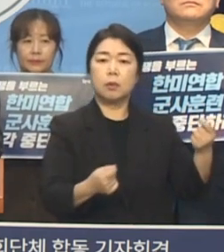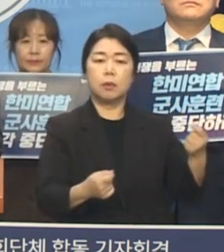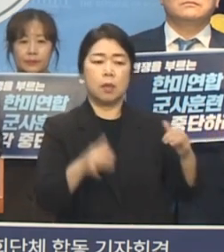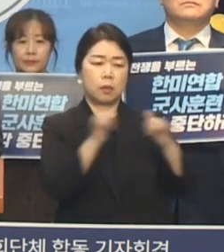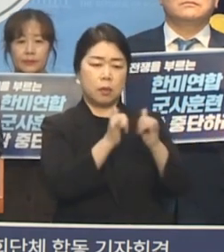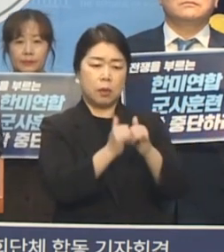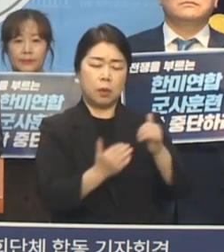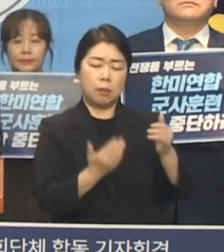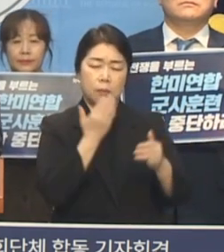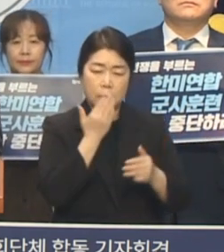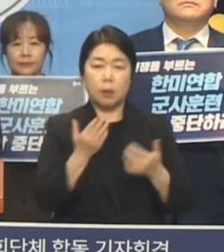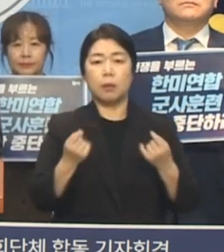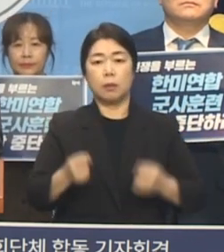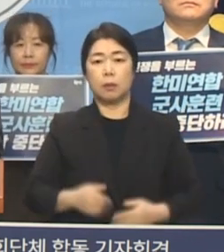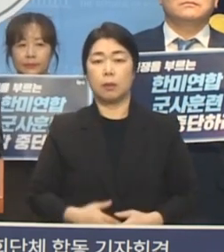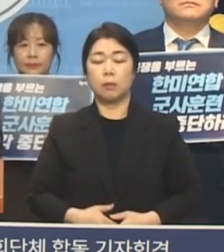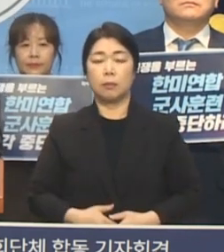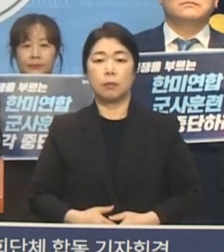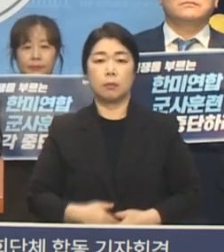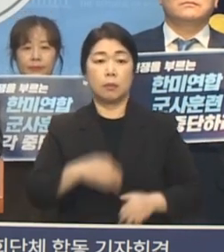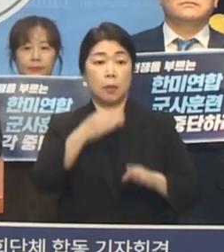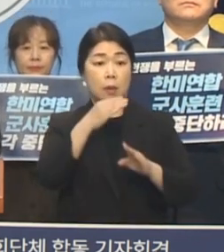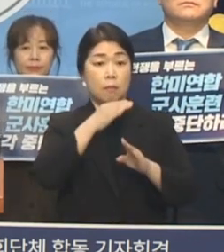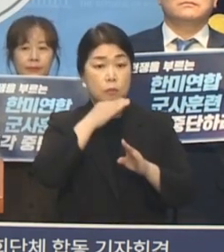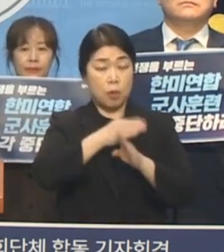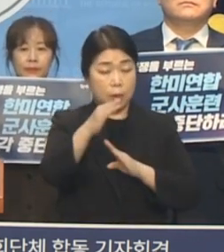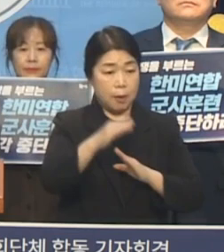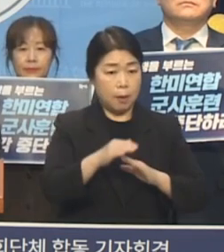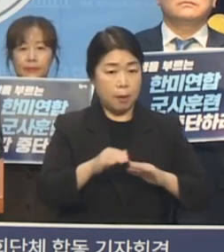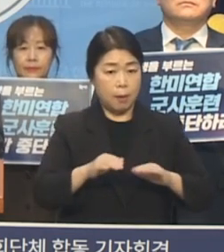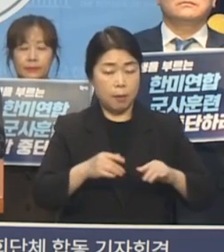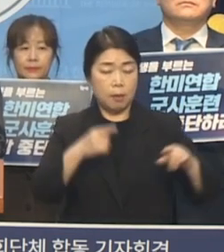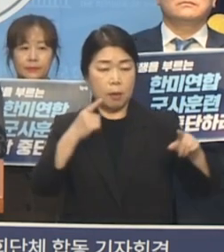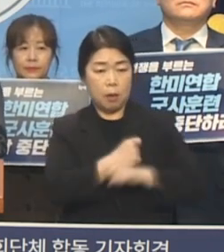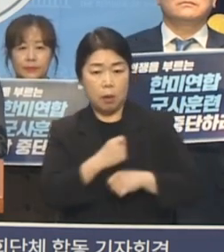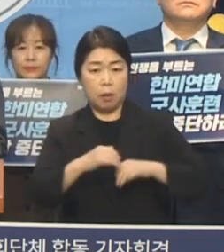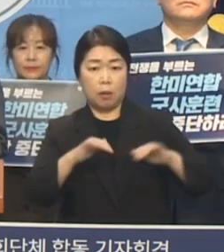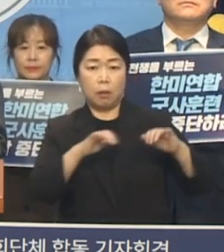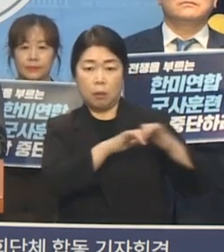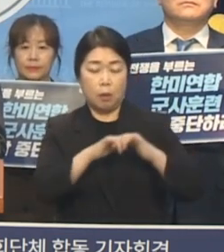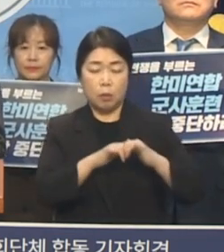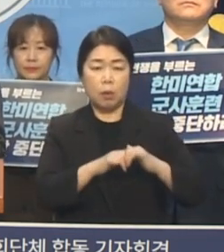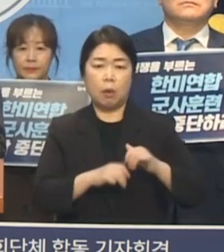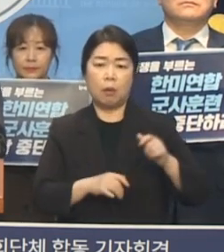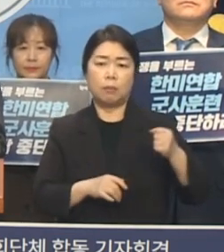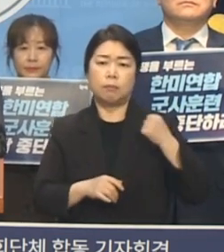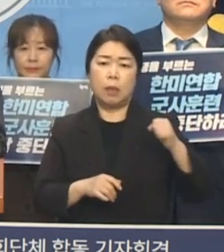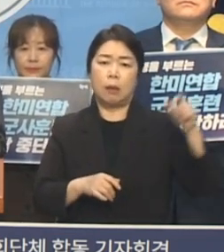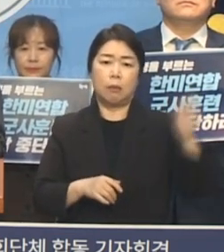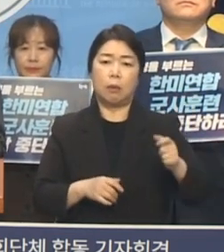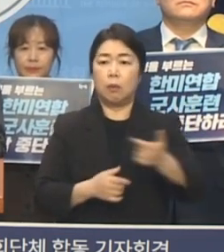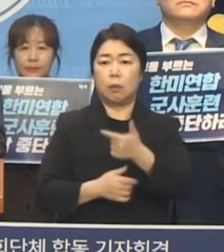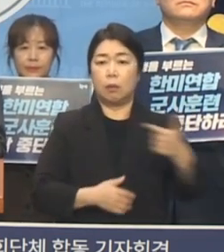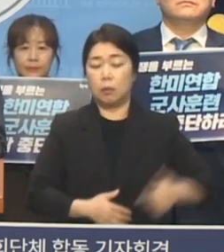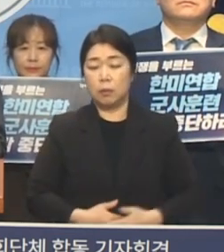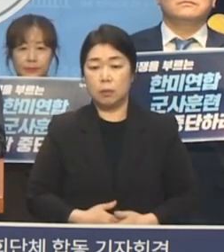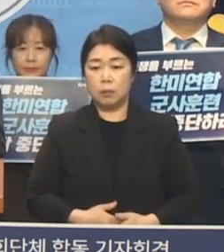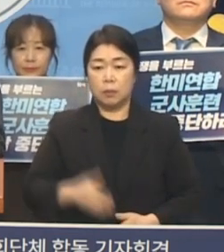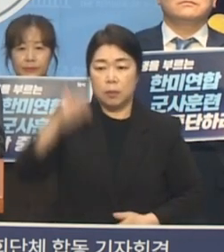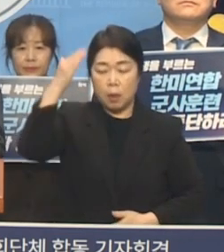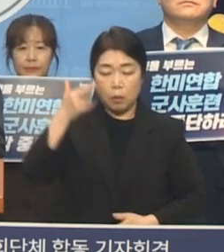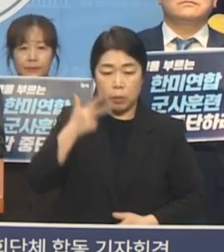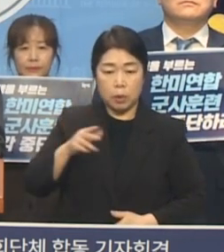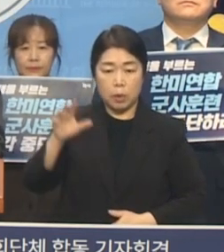있는 것이다. 북한의 대응도 매우 강경하다. 북한은 한미 연합 군사훈련이 진행 중이던